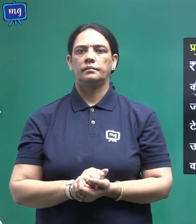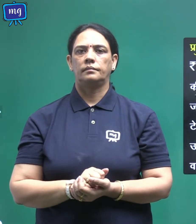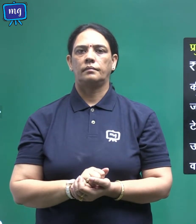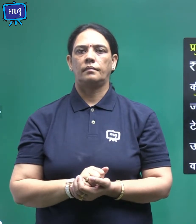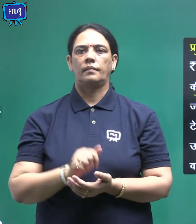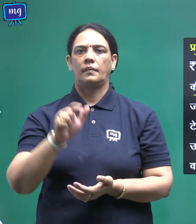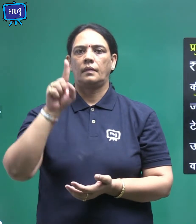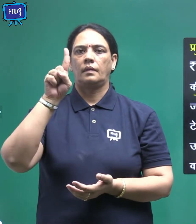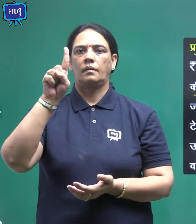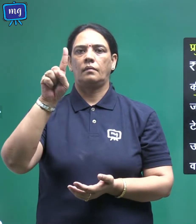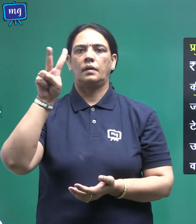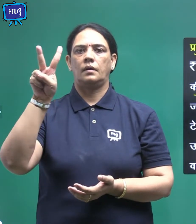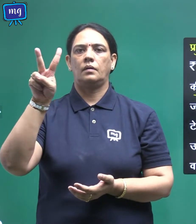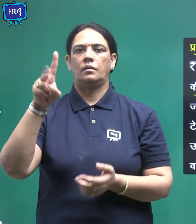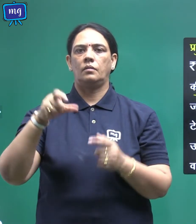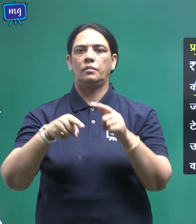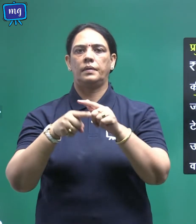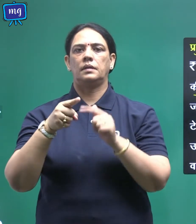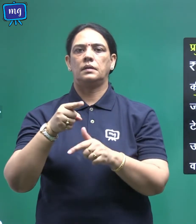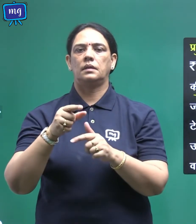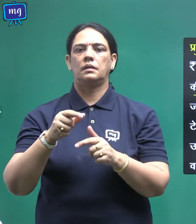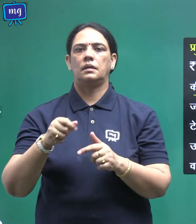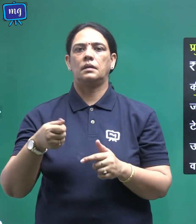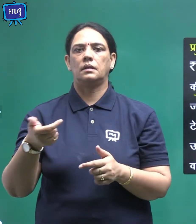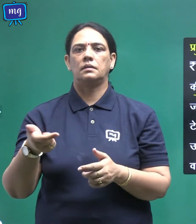12% की दर से